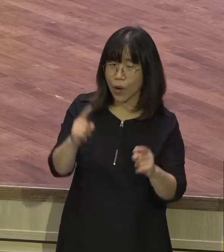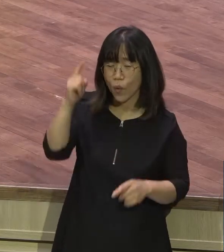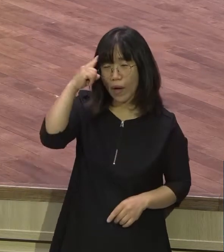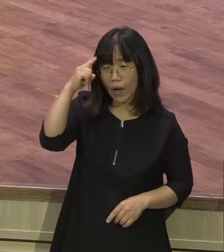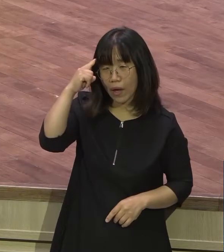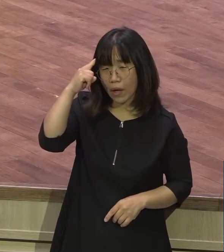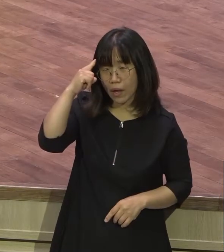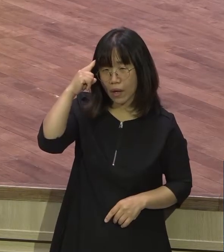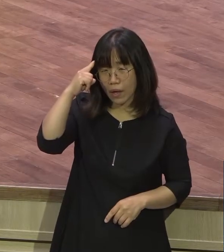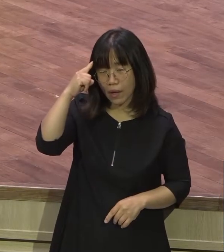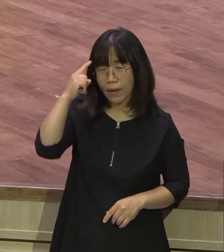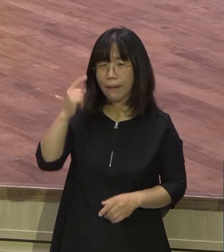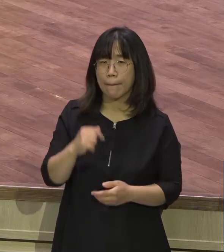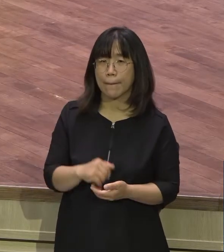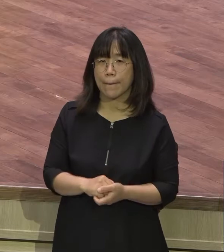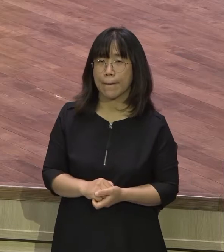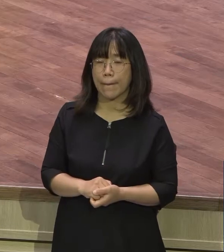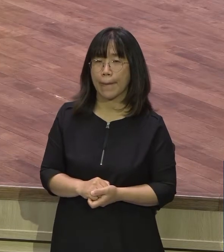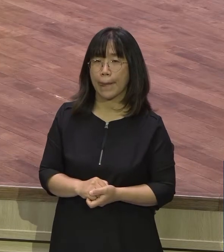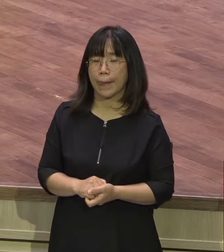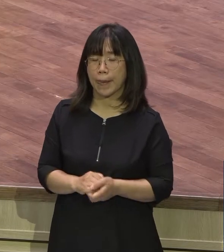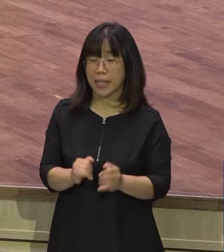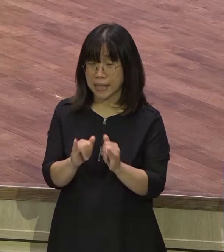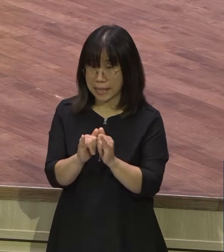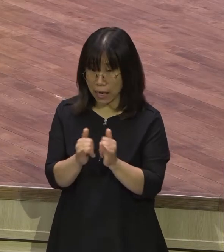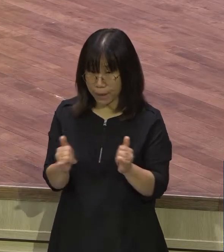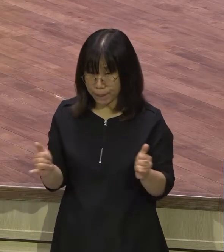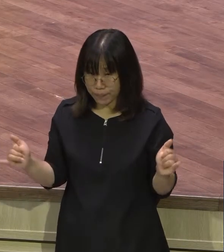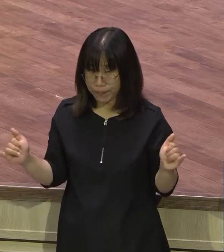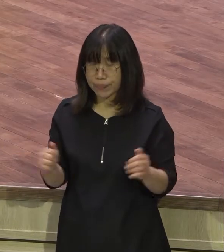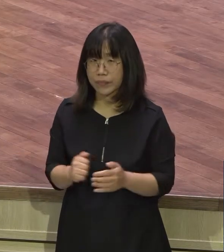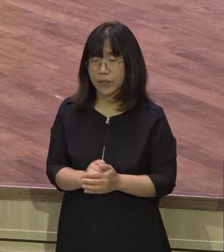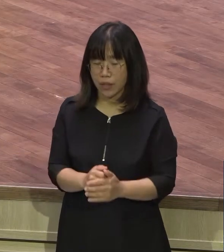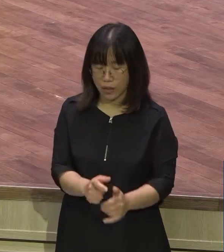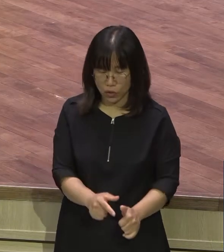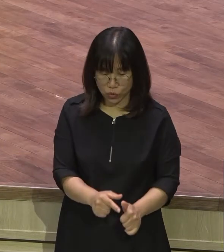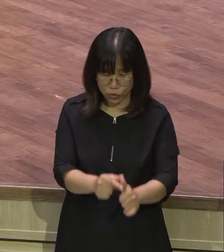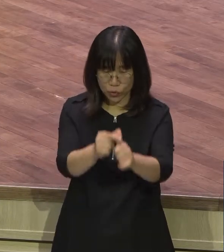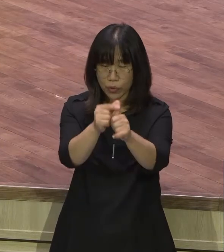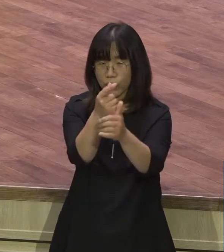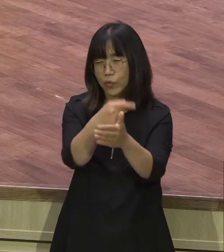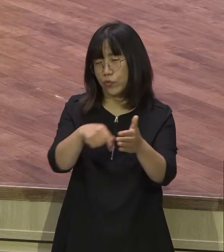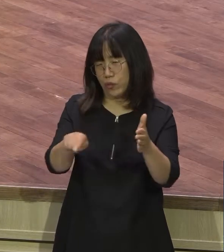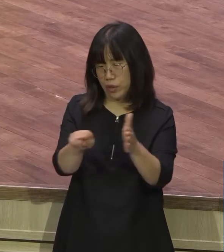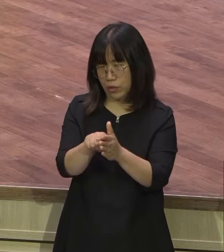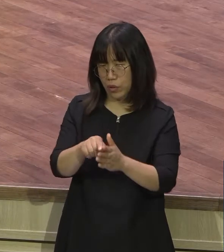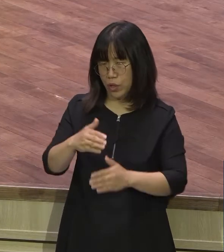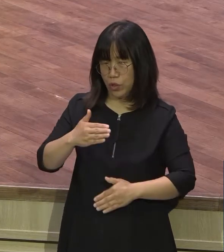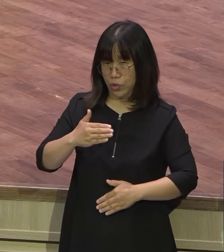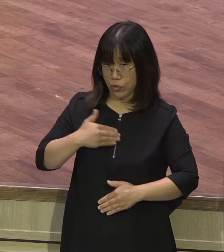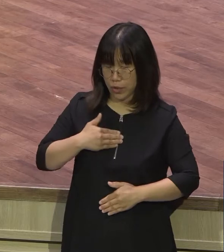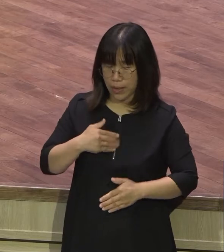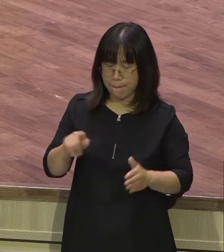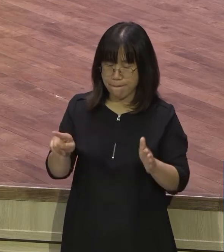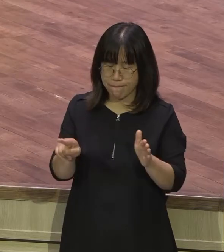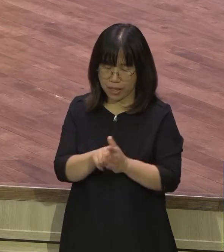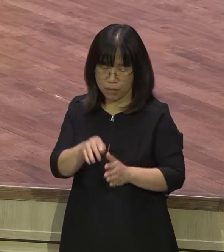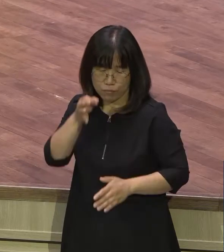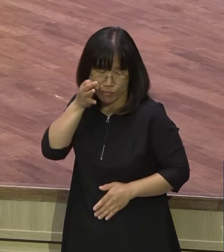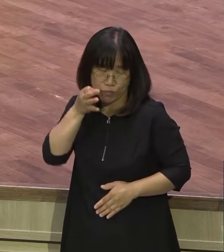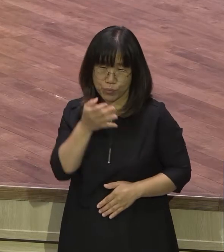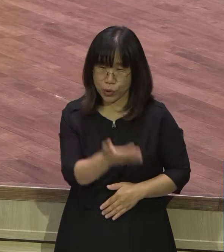하나님이 우리를 구원하시기 위해서 우리에게 믿음을 보여주시기